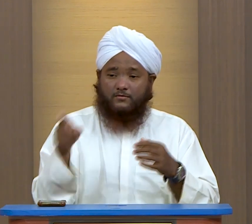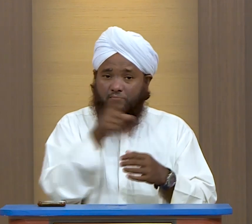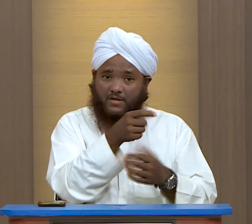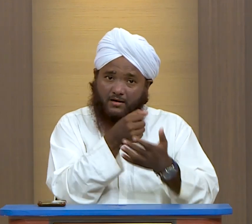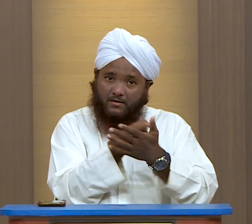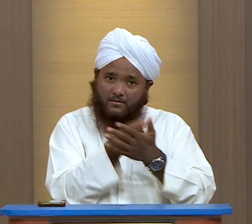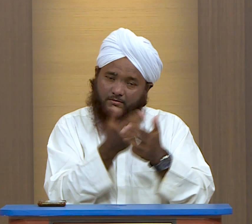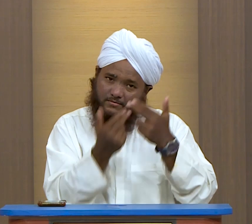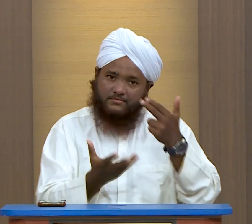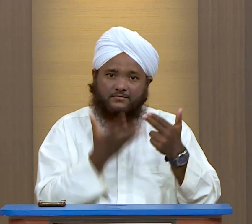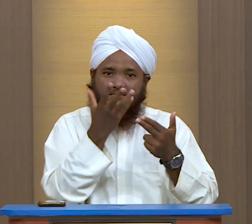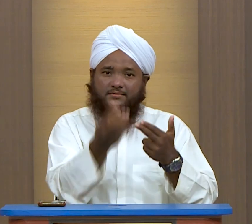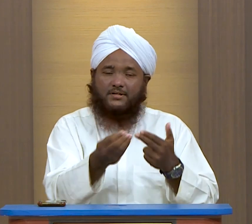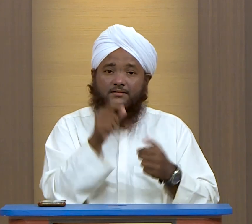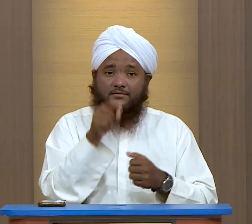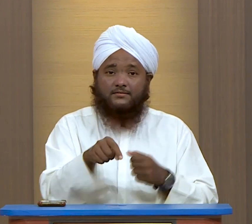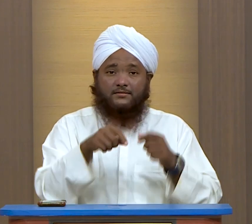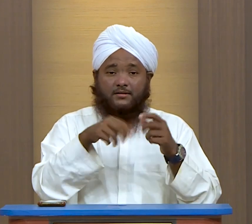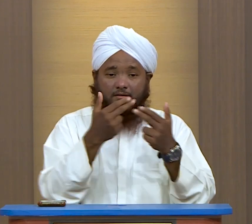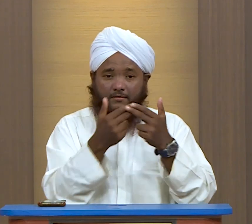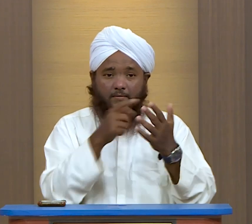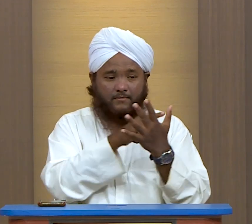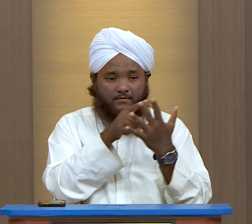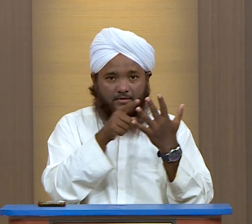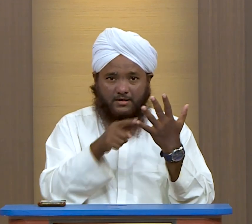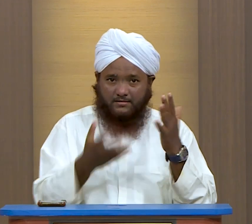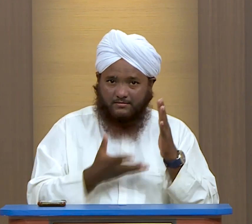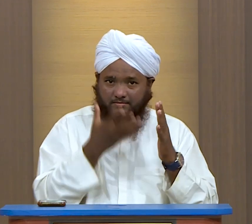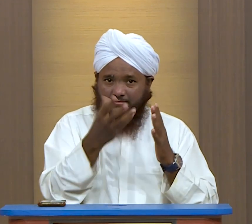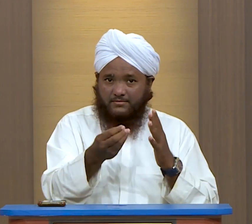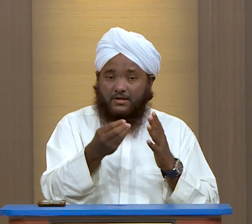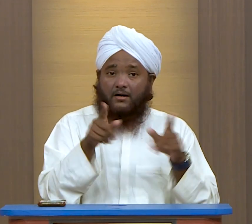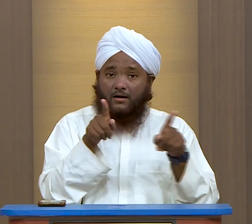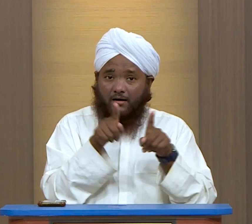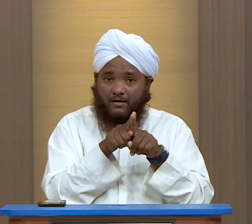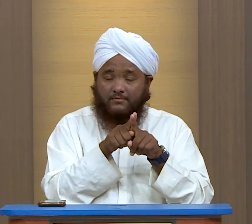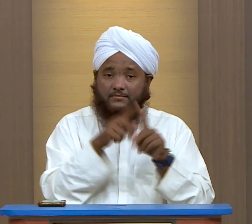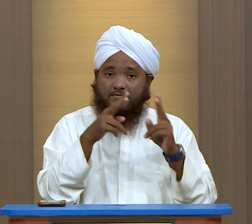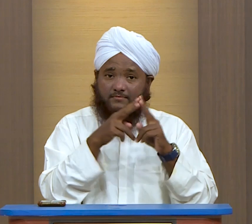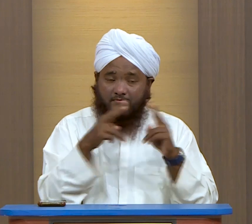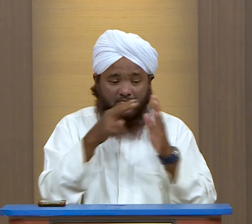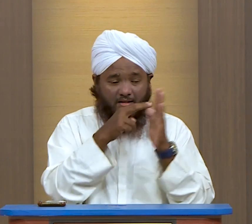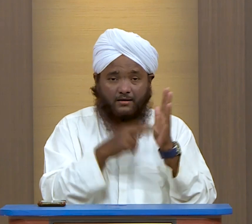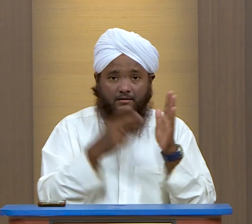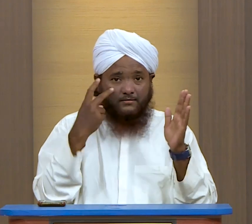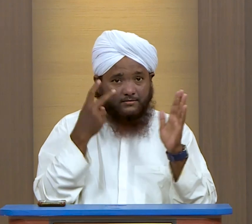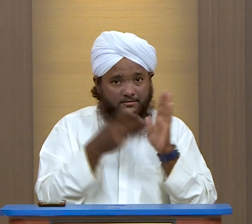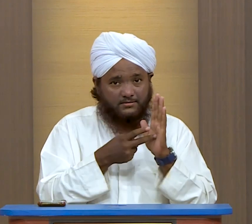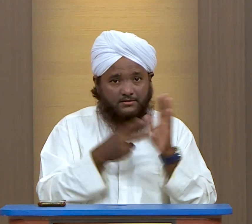ترغیب دلاتے رہیں۔ اگر ان مدنی کاموں میں مستقل مزاجی کے ساتھ شرکت اور دعوت اسلامی کے مدنی ماحول میں استقامت نصیب ہو گئی